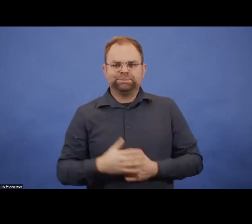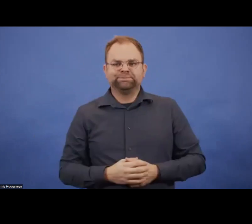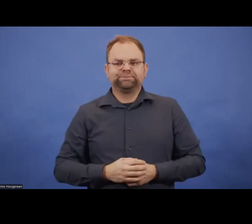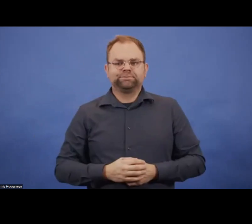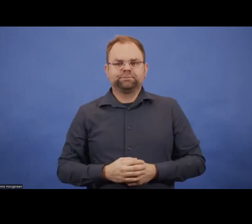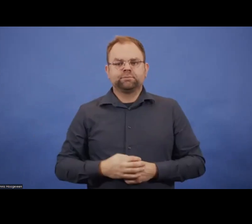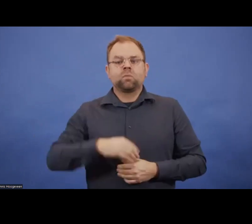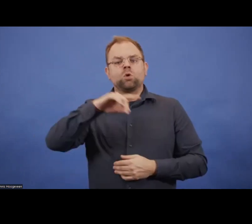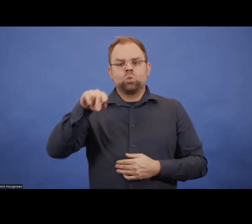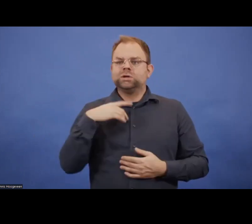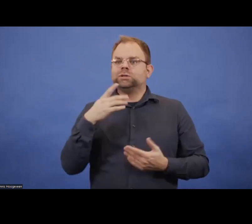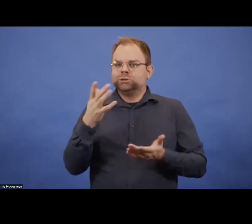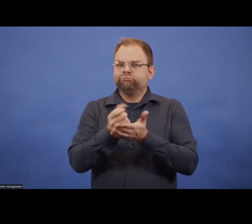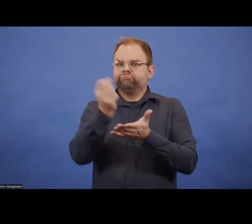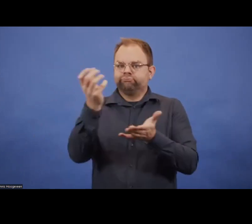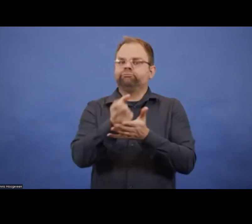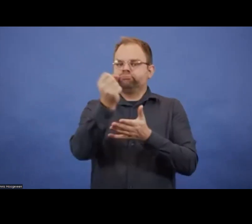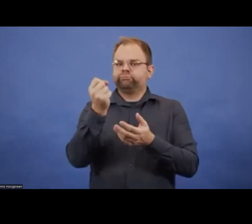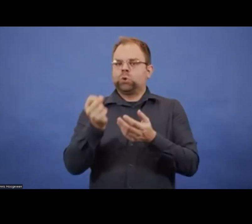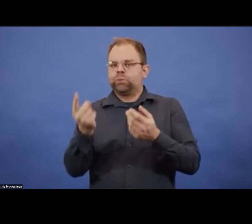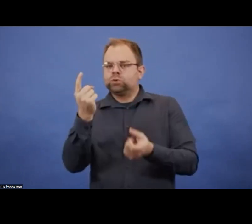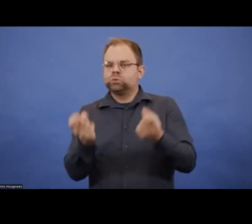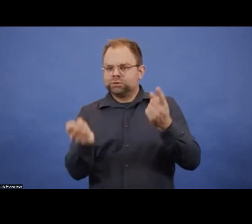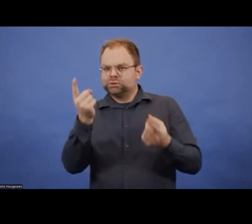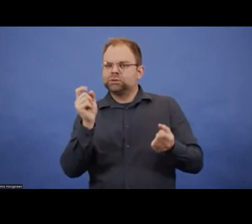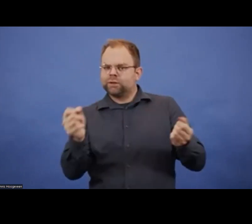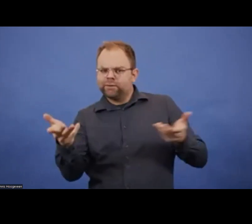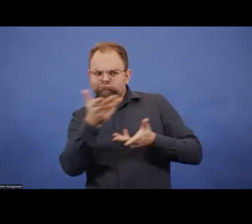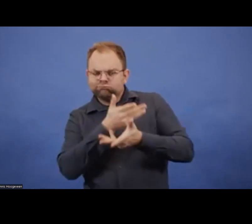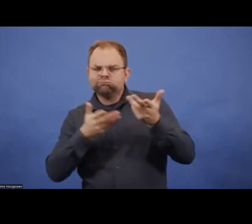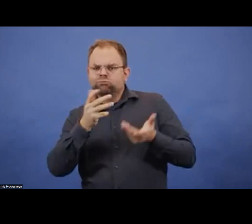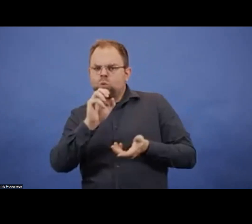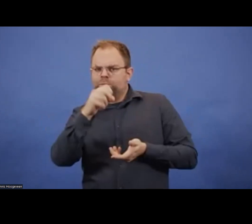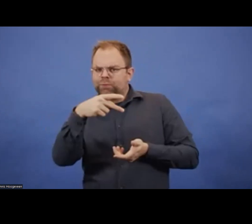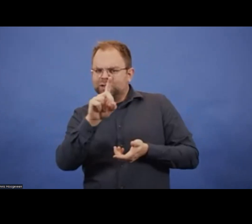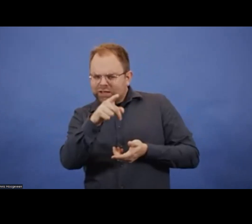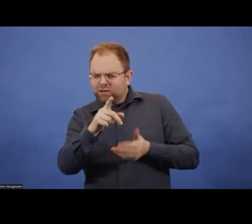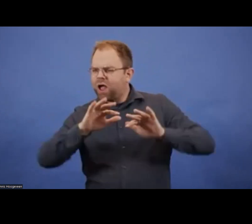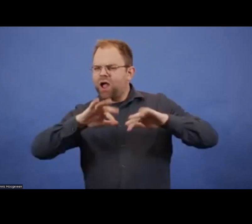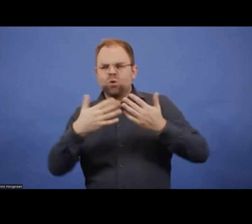explicarles qué es lo que podemos hacer. Hacer plegados es solamente una opción.